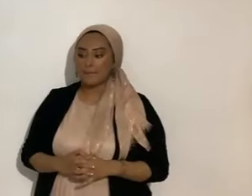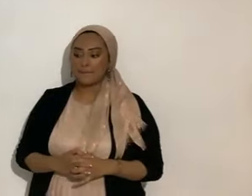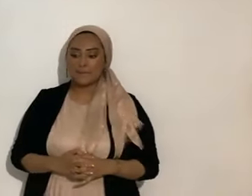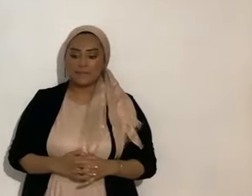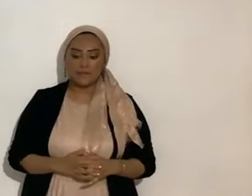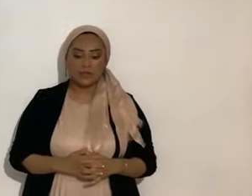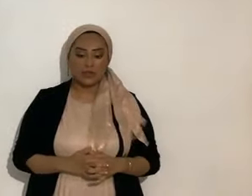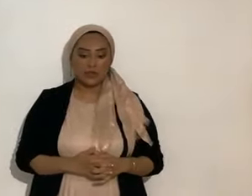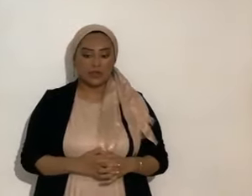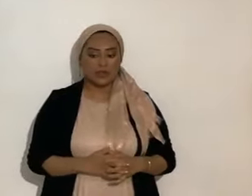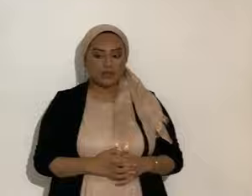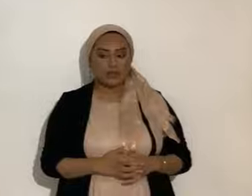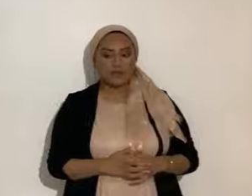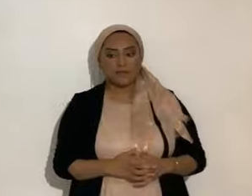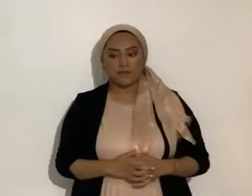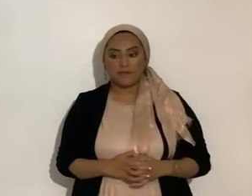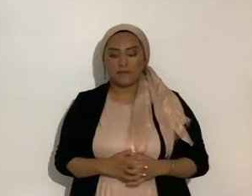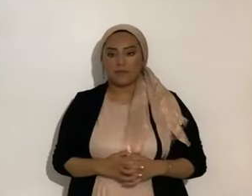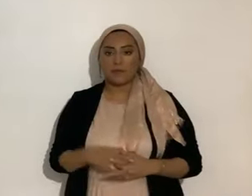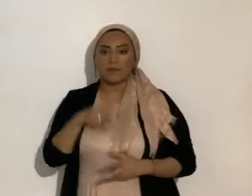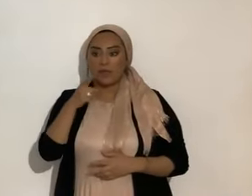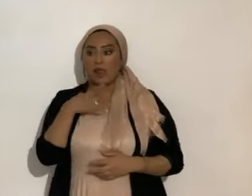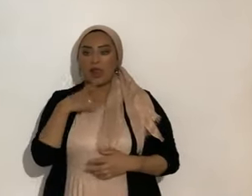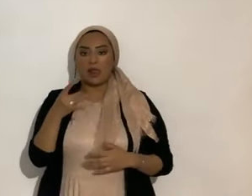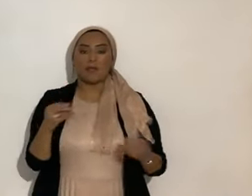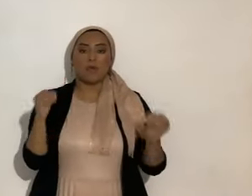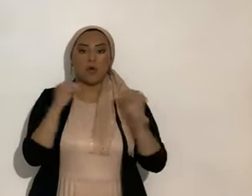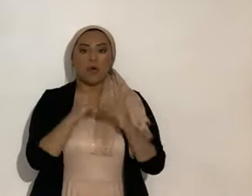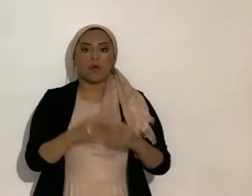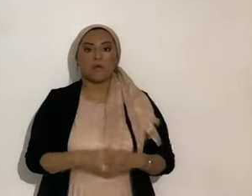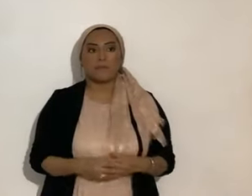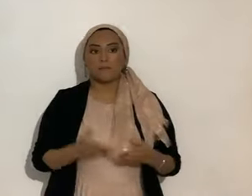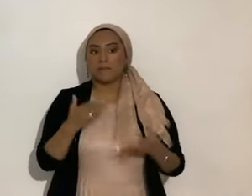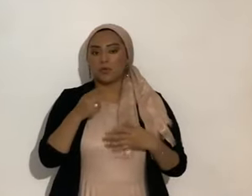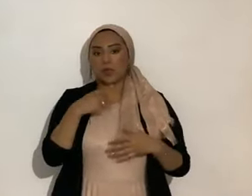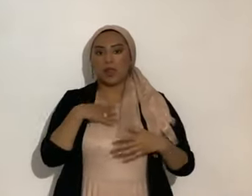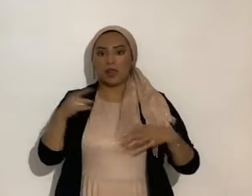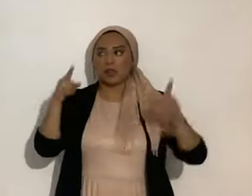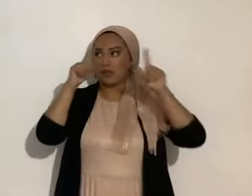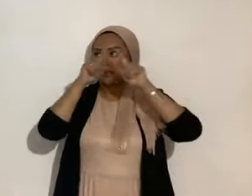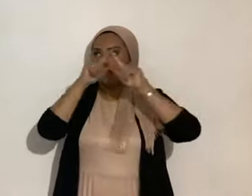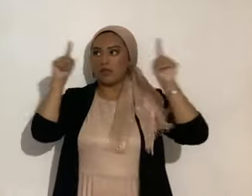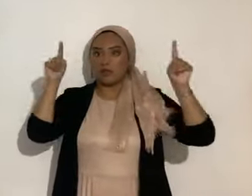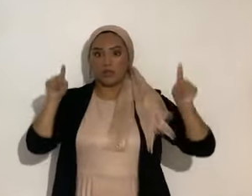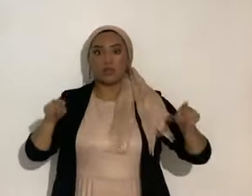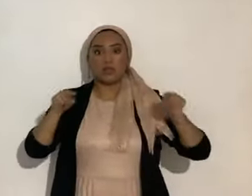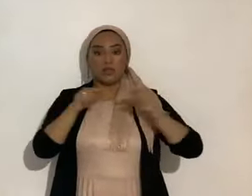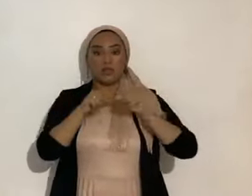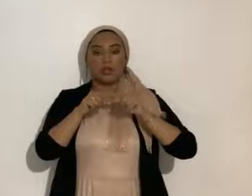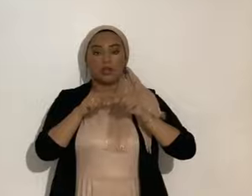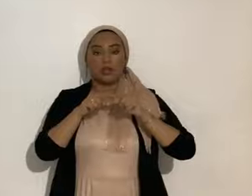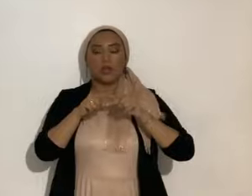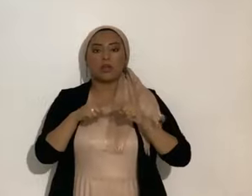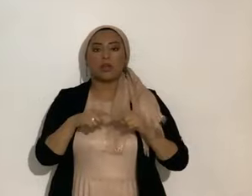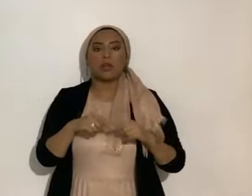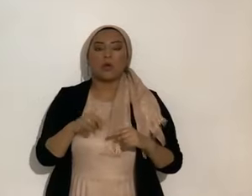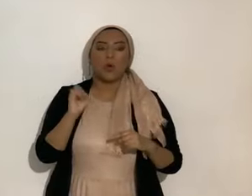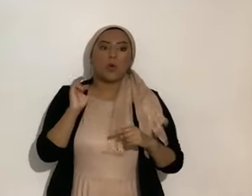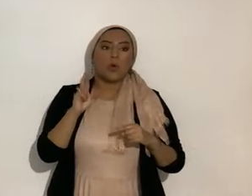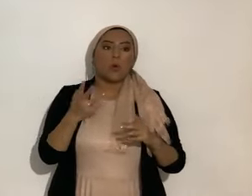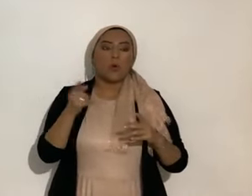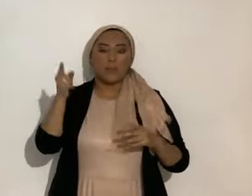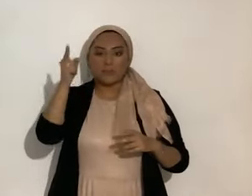formas que te atraen más que otras. Un cuadro, ¿sí? O un cubo, ¿sí?